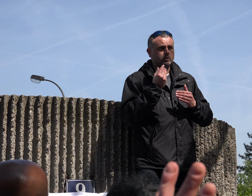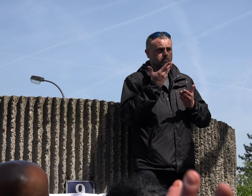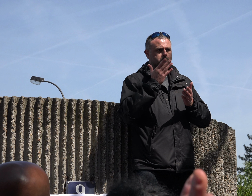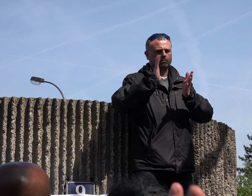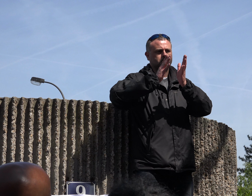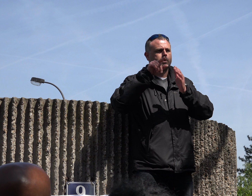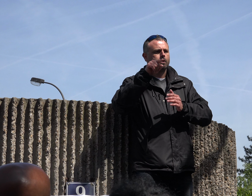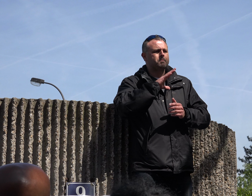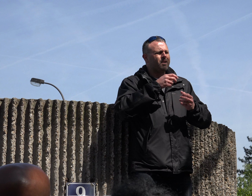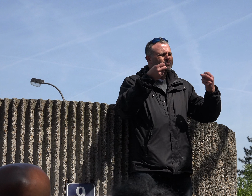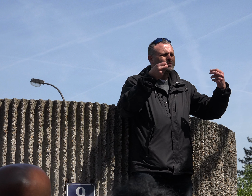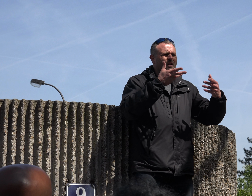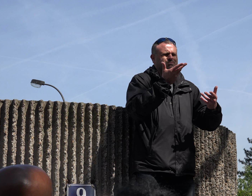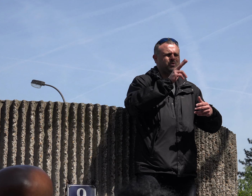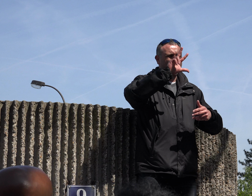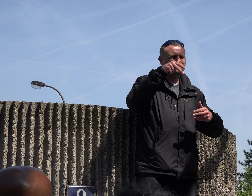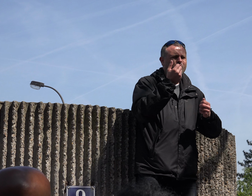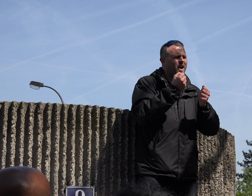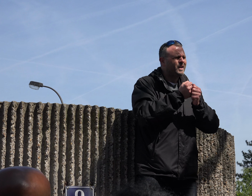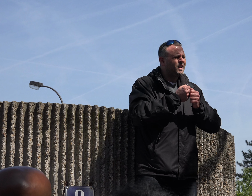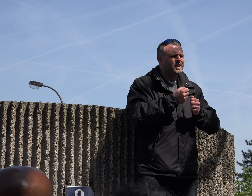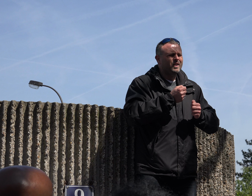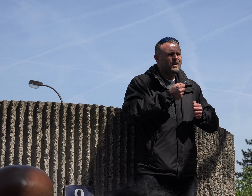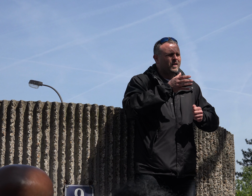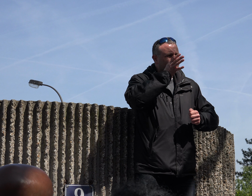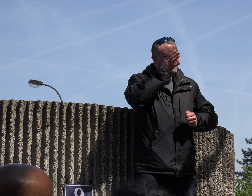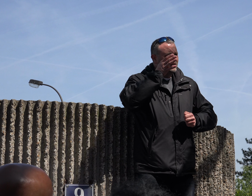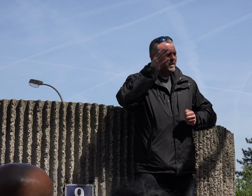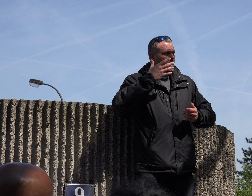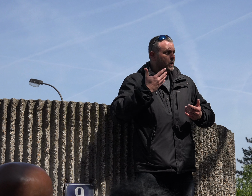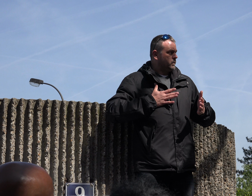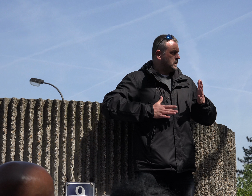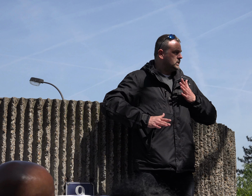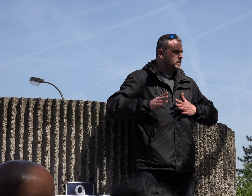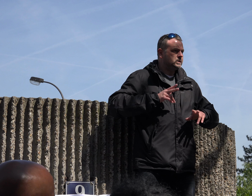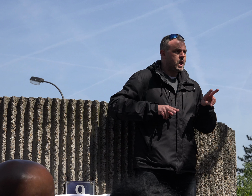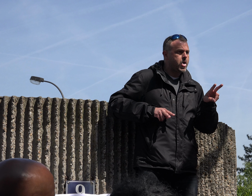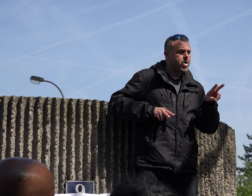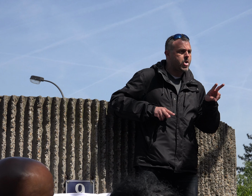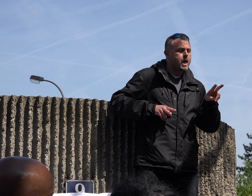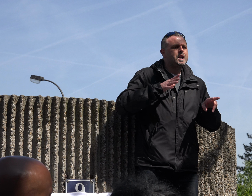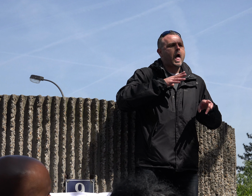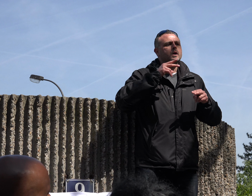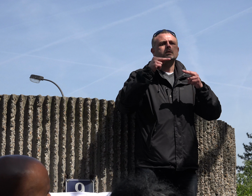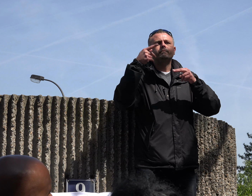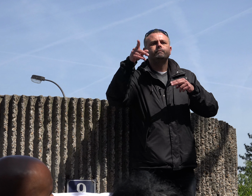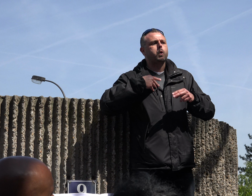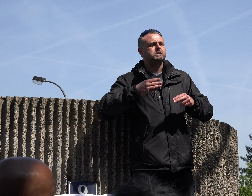elle est où? L'égalité, elle est où? Le sous-titrage, 3 heures? Enfin, 3 heures de sous-titrage, c'est très fatigant. C'est le sujet